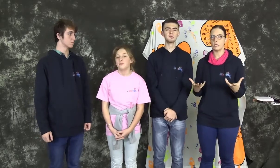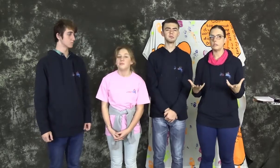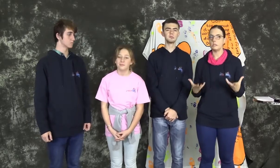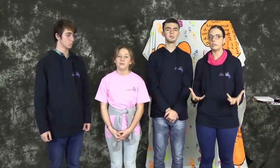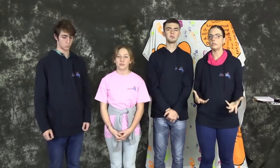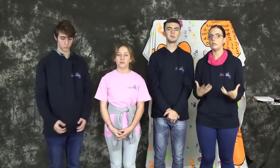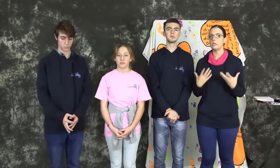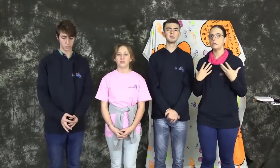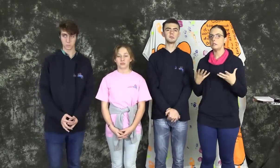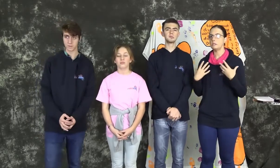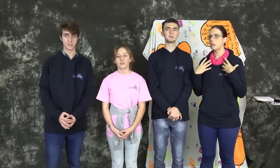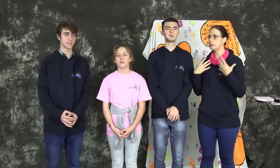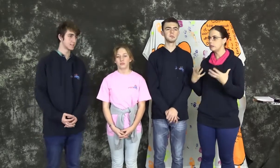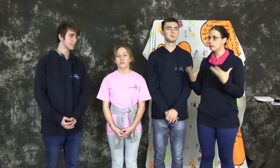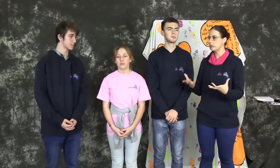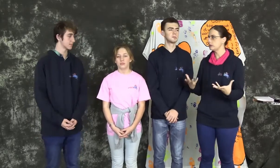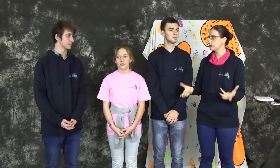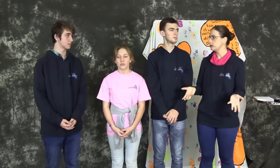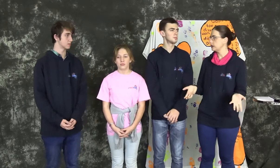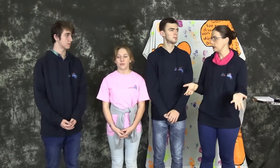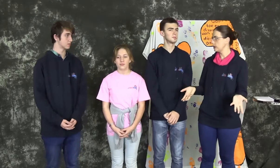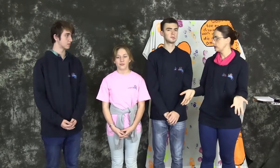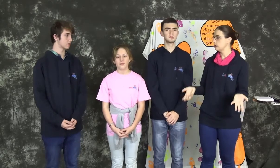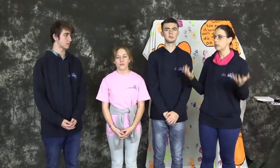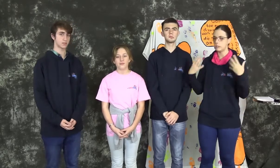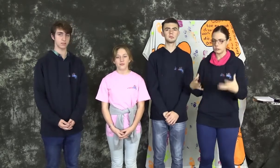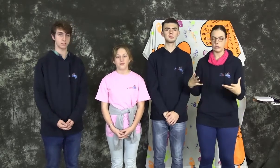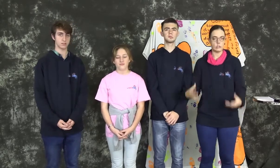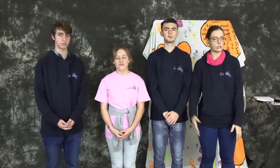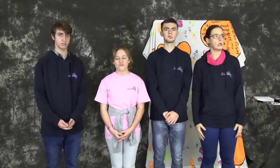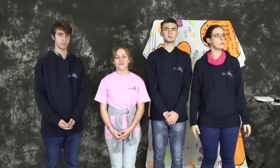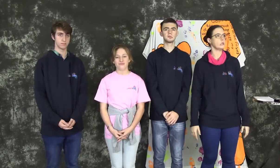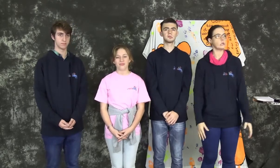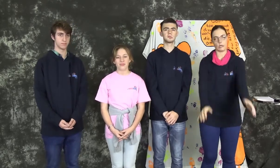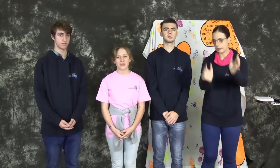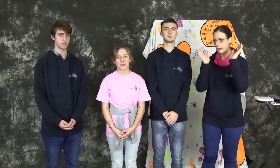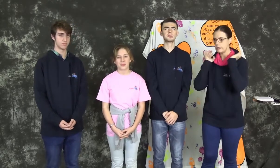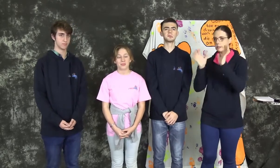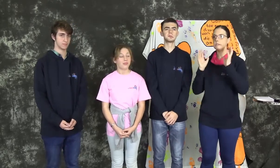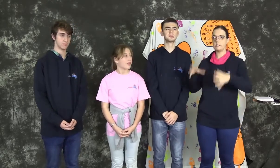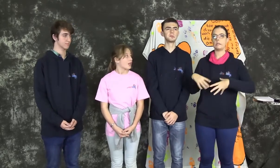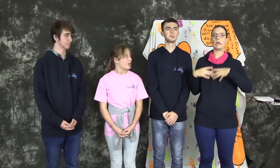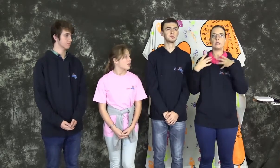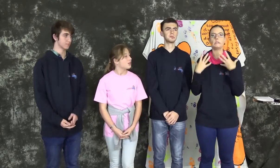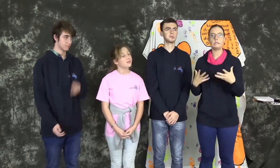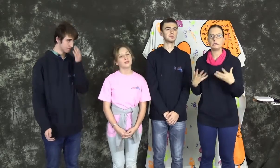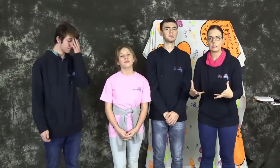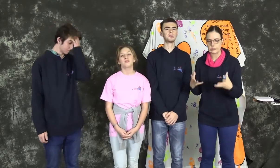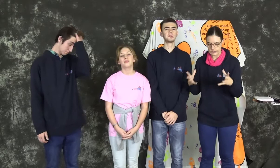dinge doen, dat ons moet dinge doen en sê, dat is nie wat doen nie. Dinge maak vir hulle, oké. dinge wat doen en sien wat ons wat doen.